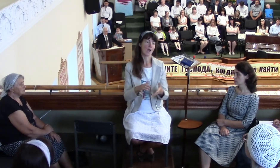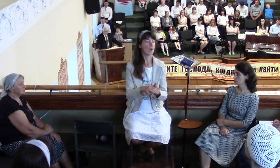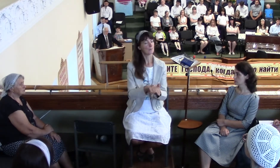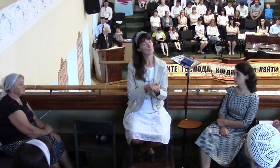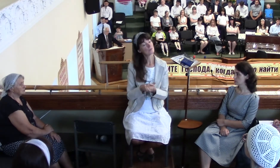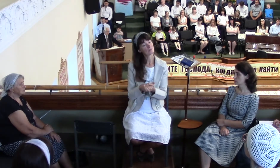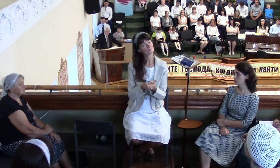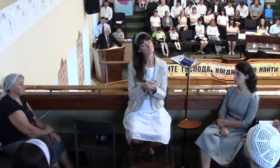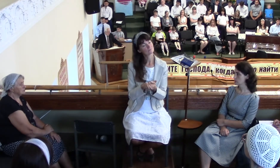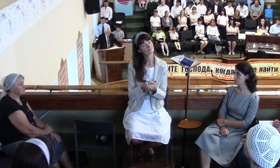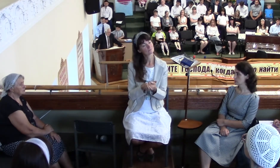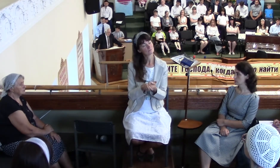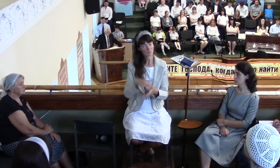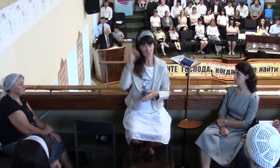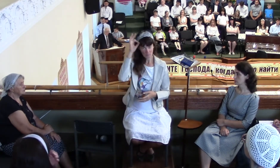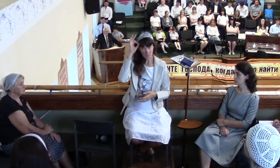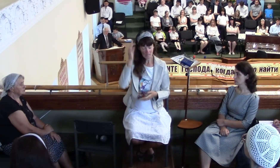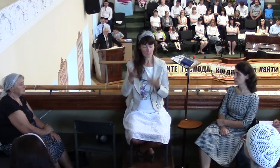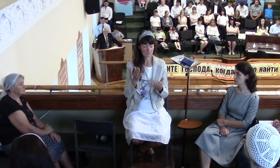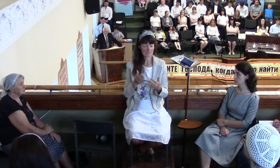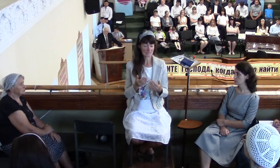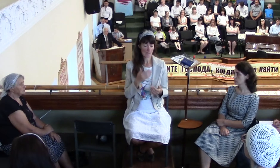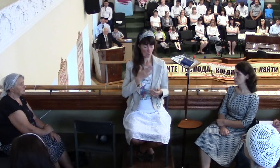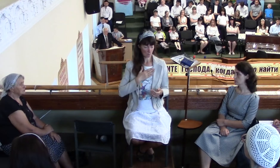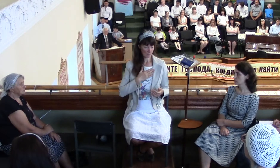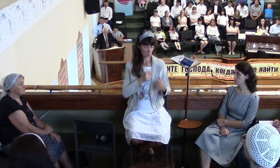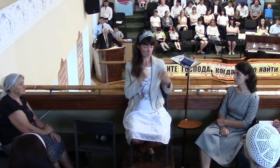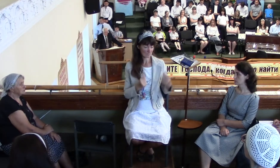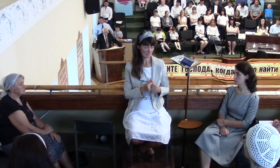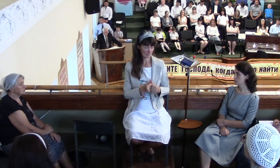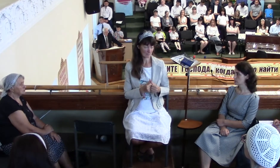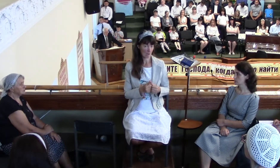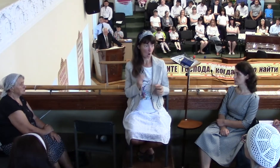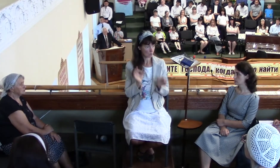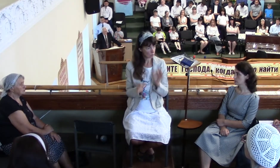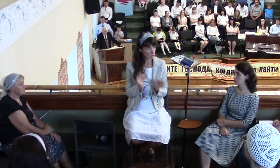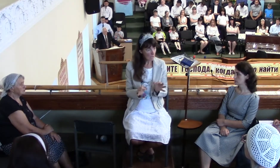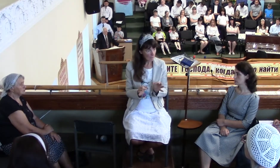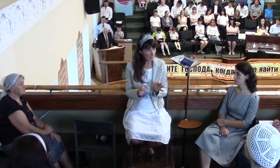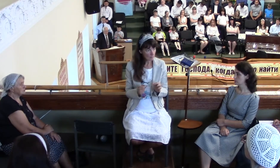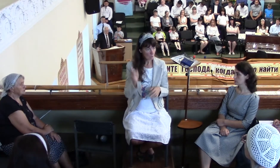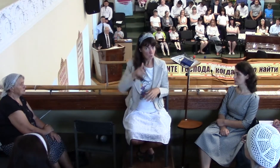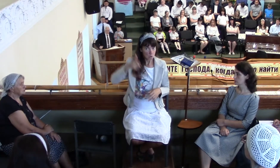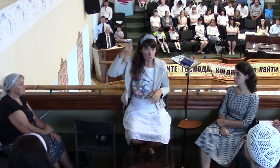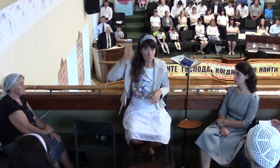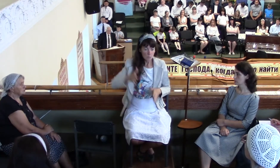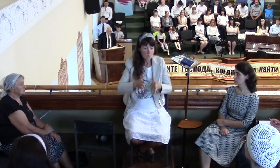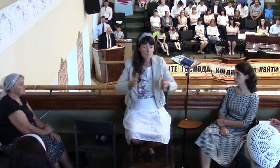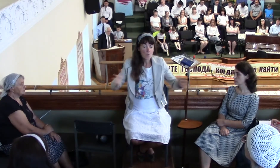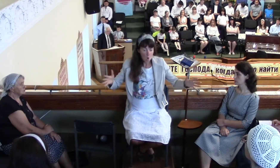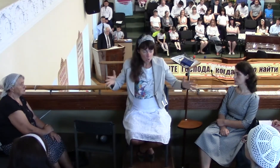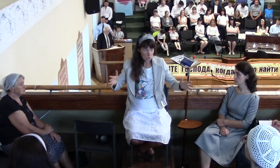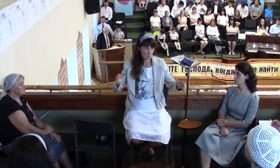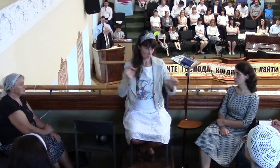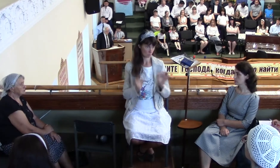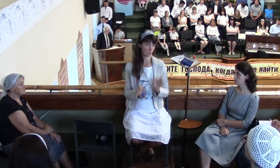осуждает, то тем паче Бог осуждает. Мы должны иметь мир. И это не тот мир, знаете,